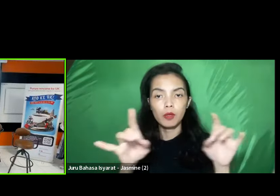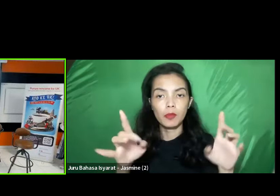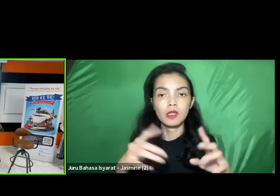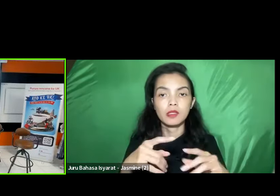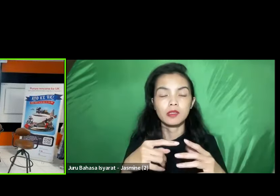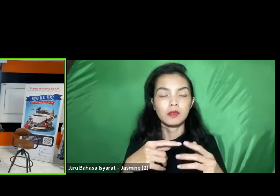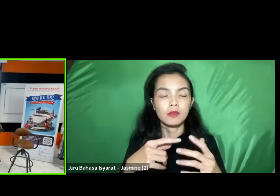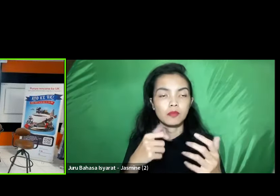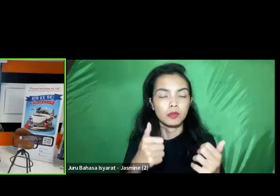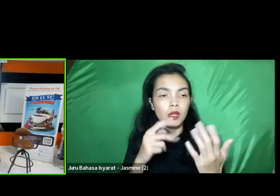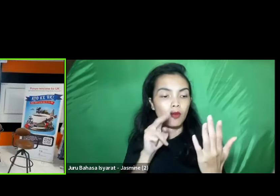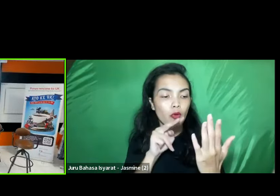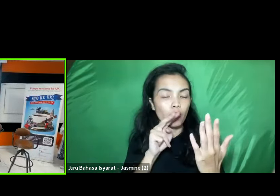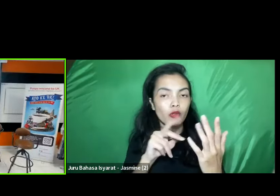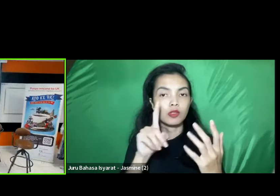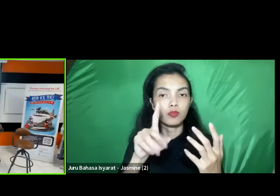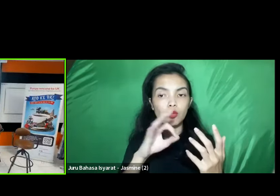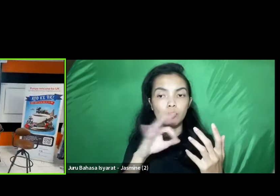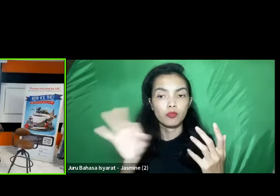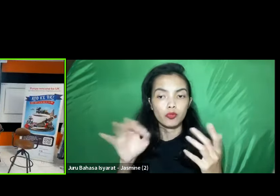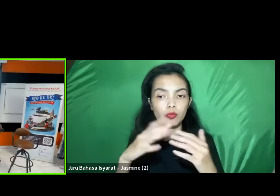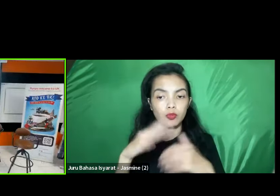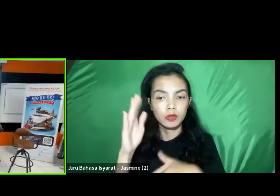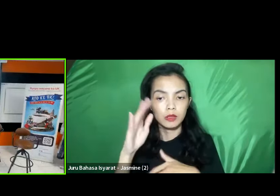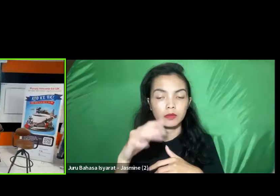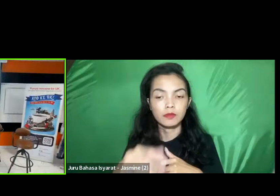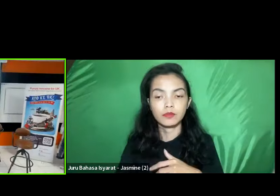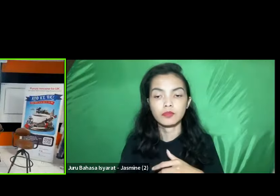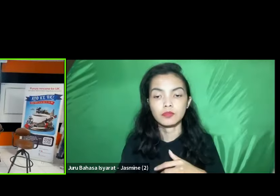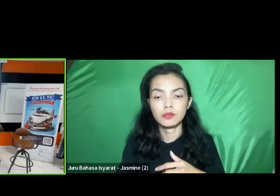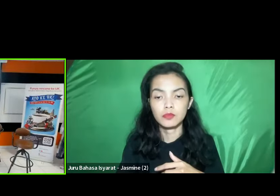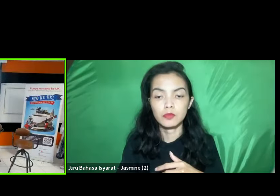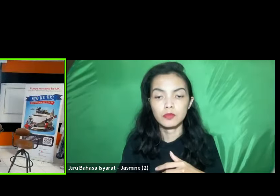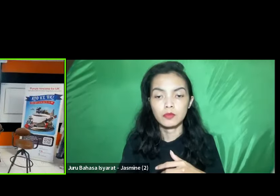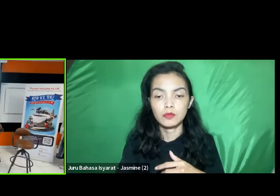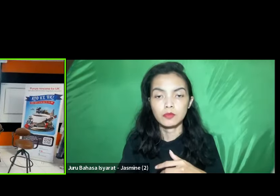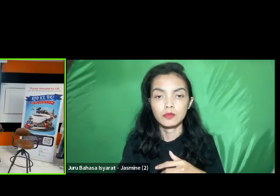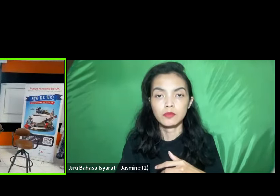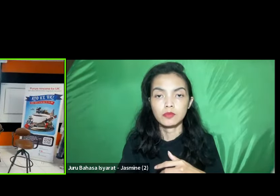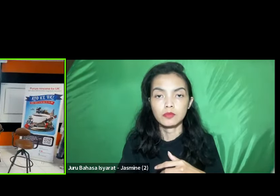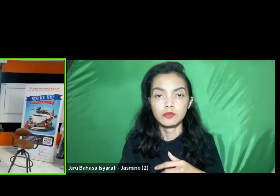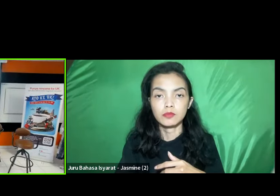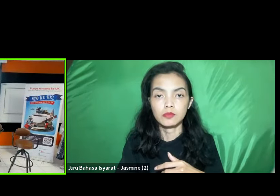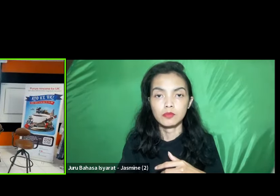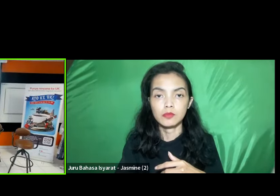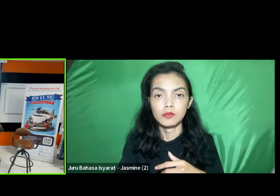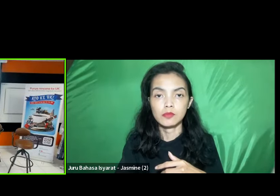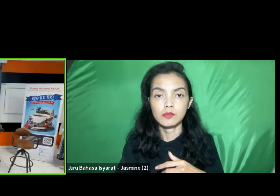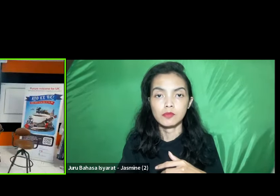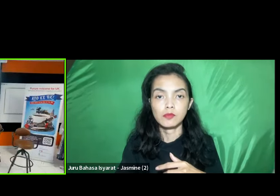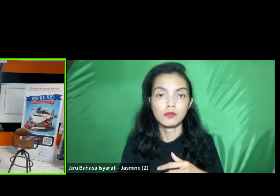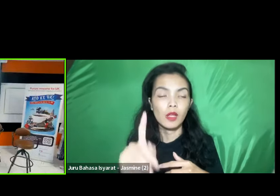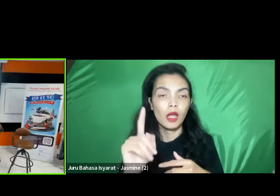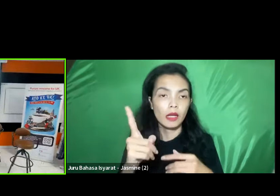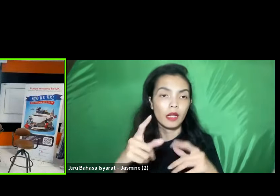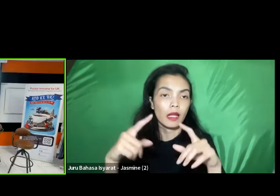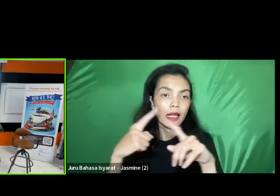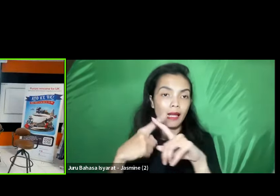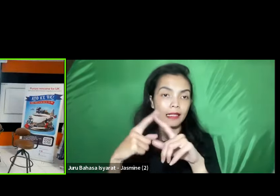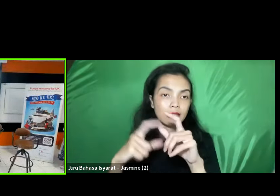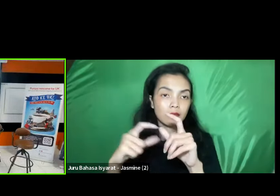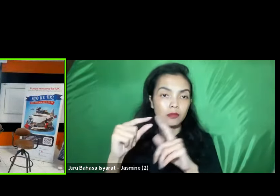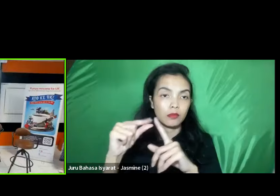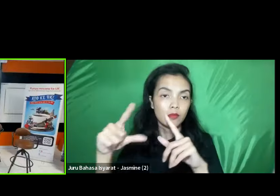gitu ya dan juga ada juga gitu mungk teman-eman DII ada yang main Twitter gitu kan Nanti juga bis